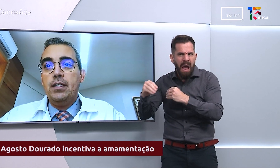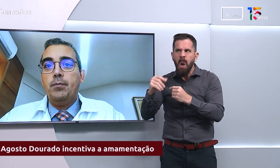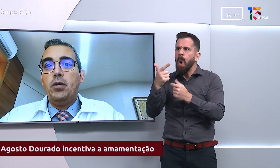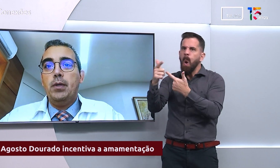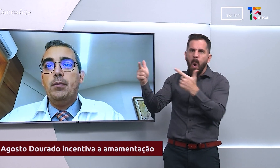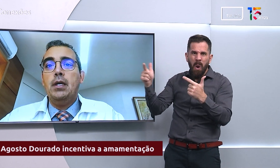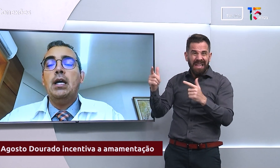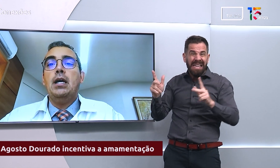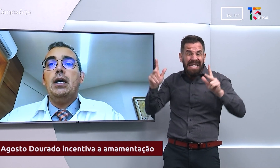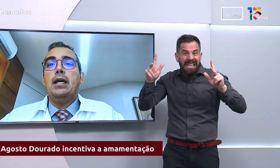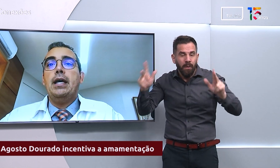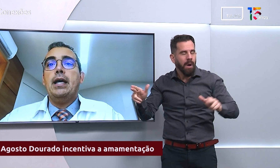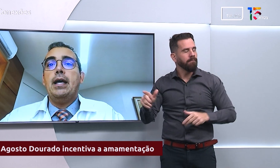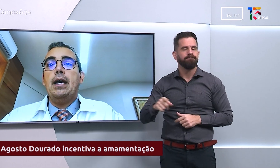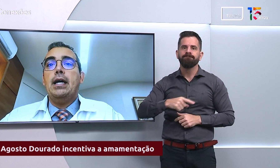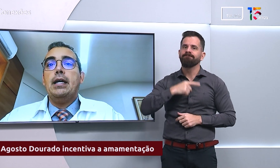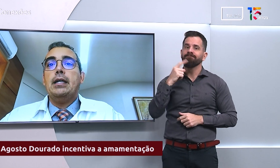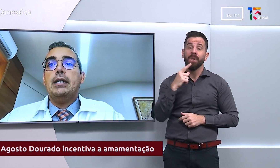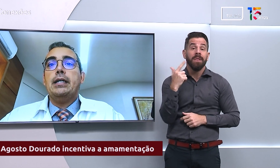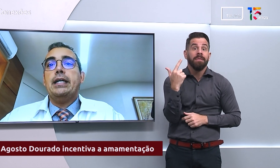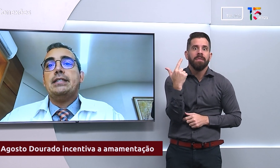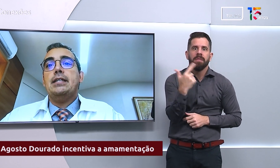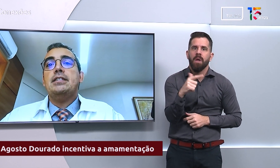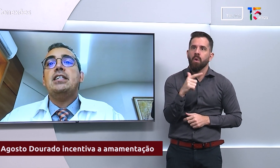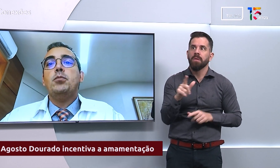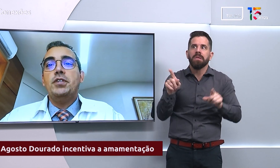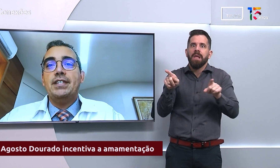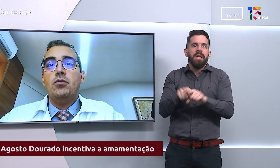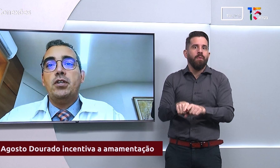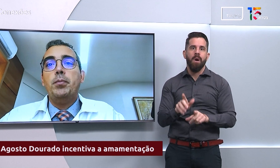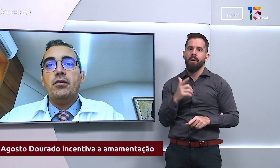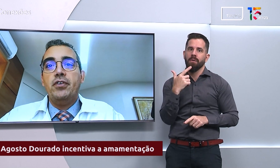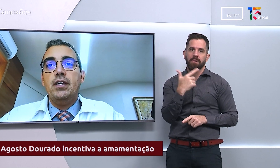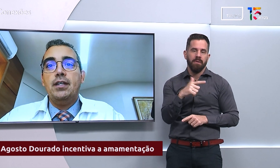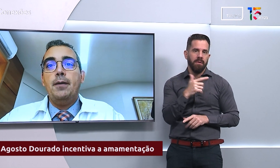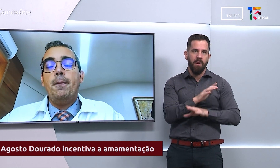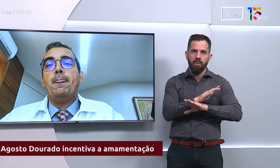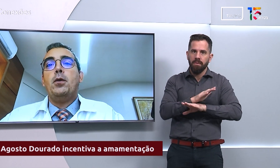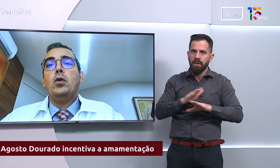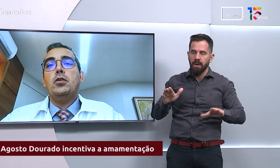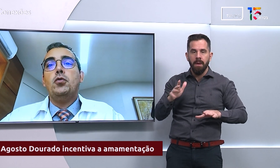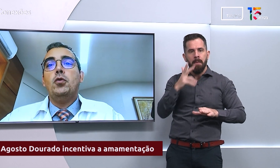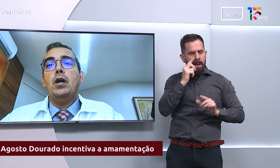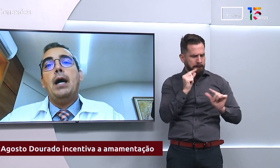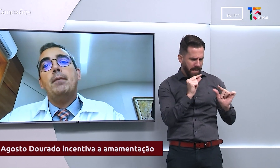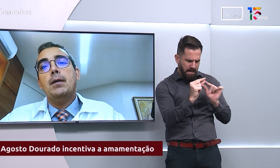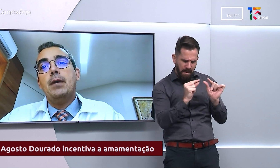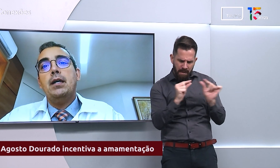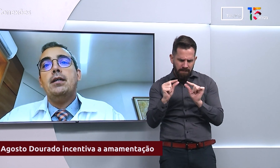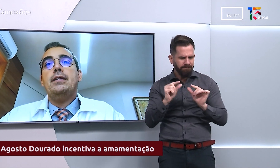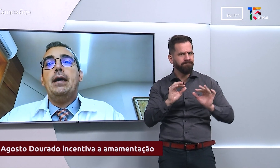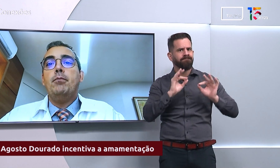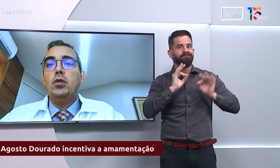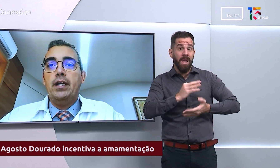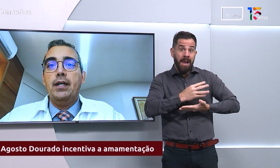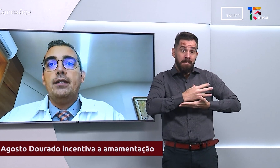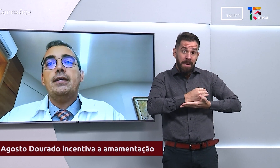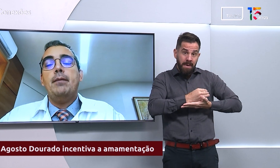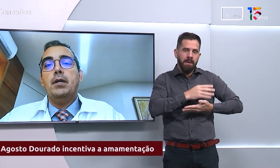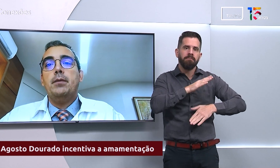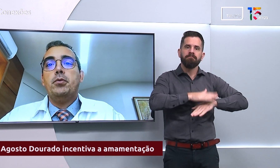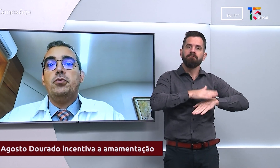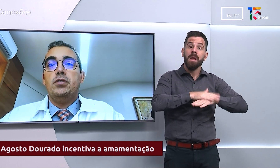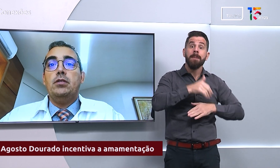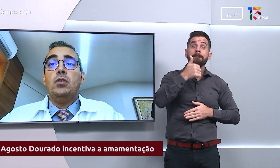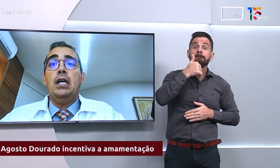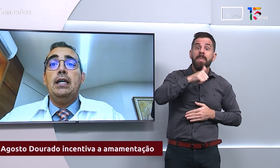consegue oferecer para o bebê essa distribuição tão perfeita quanto a mama da mulher,